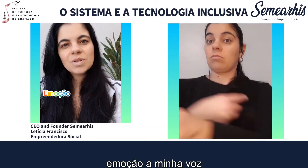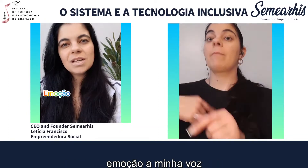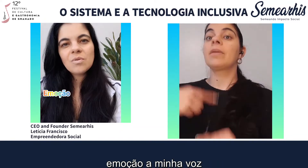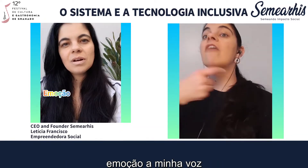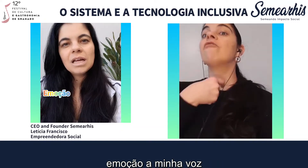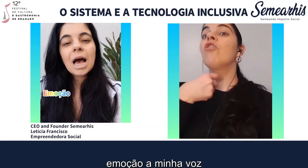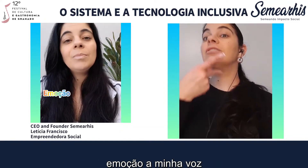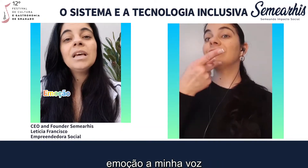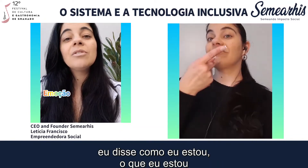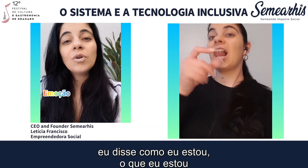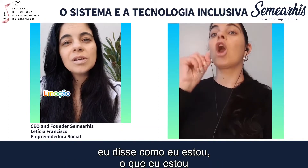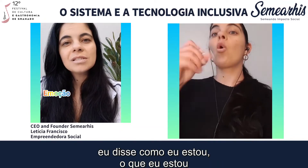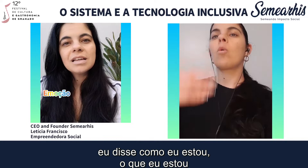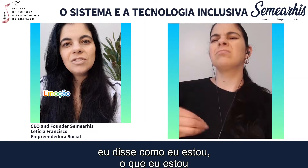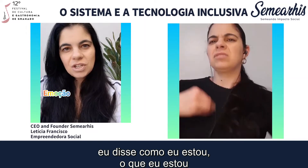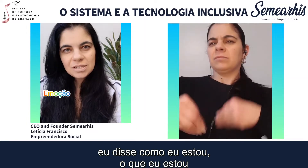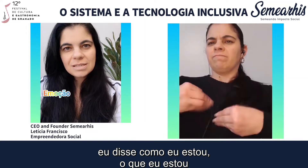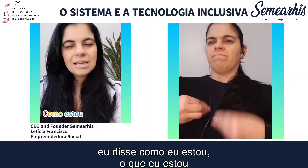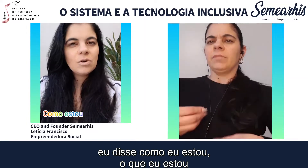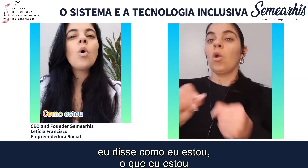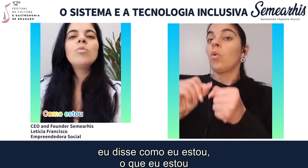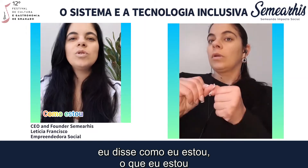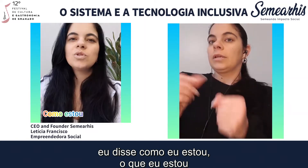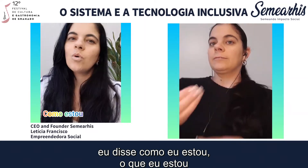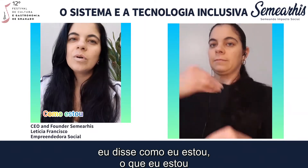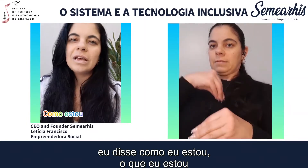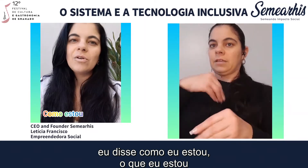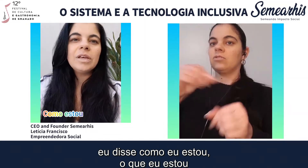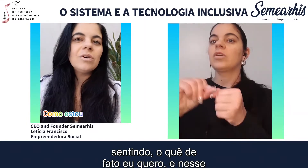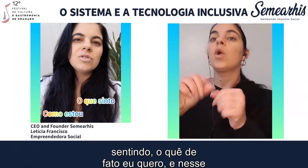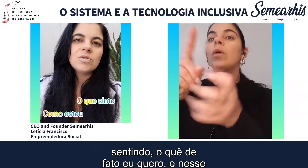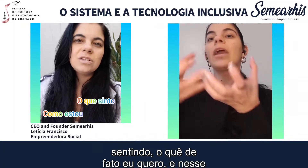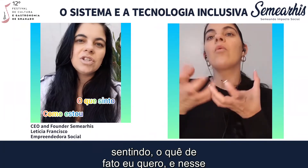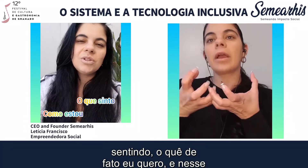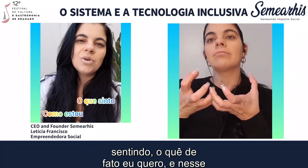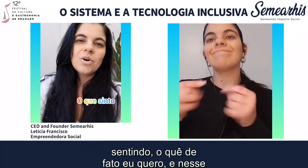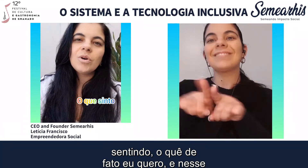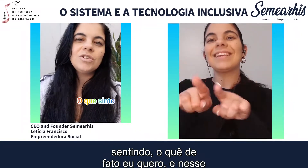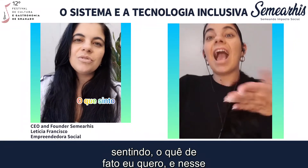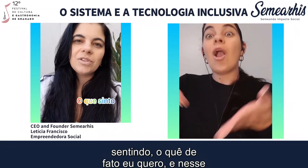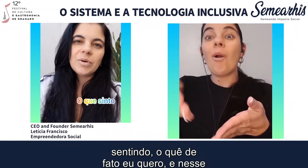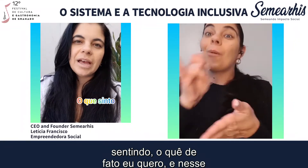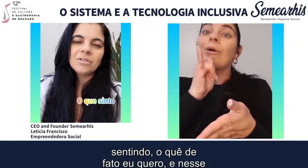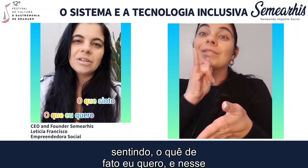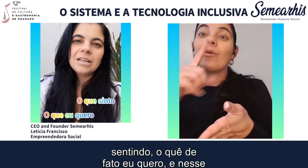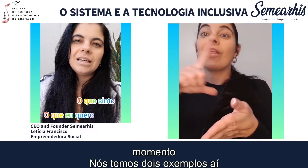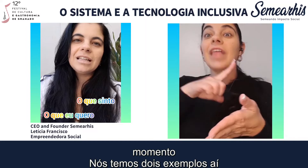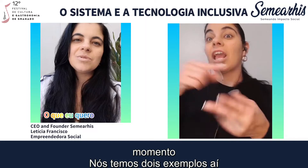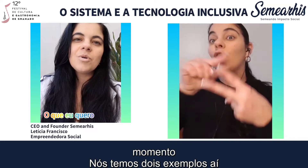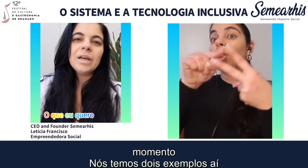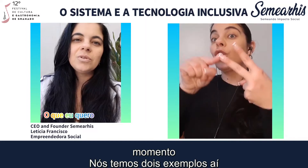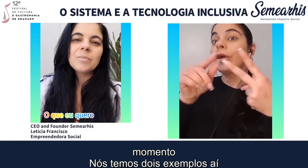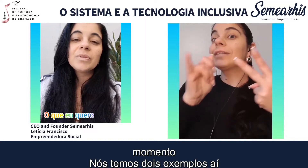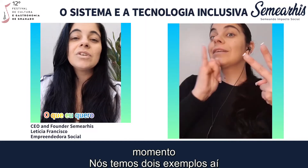minha emoção, a minha voz diz como eu estou, o que eu estou sentindo, o que de fato eu quero. E